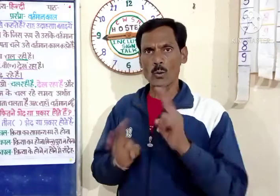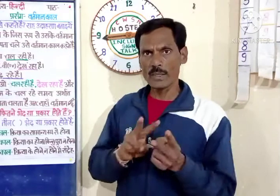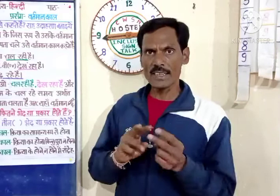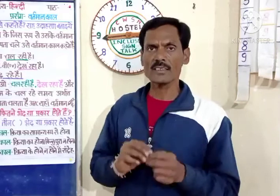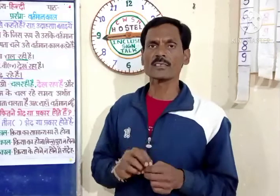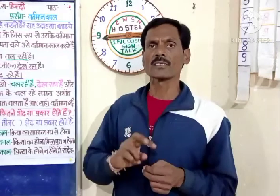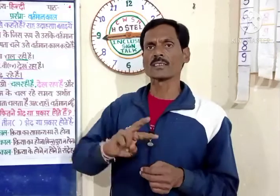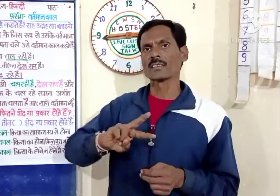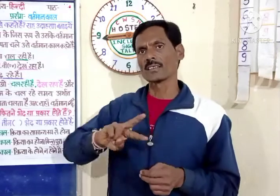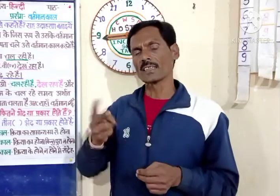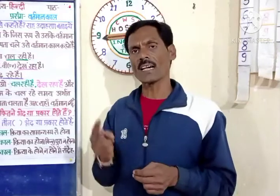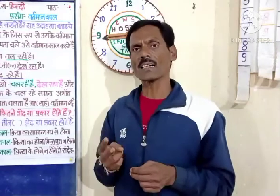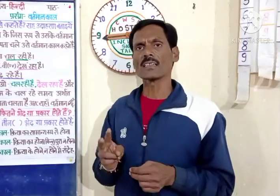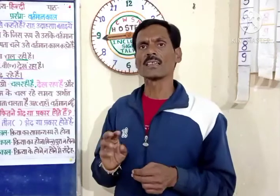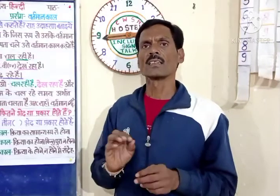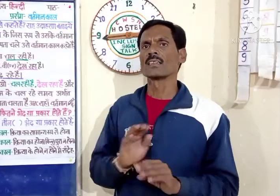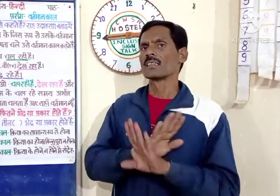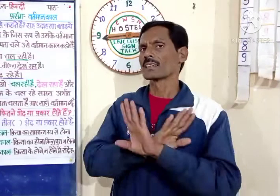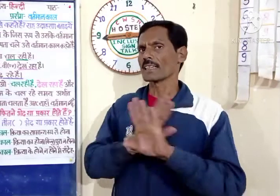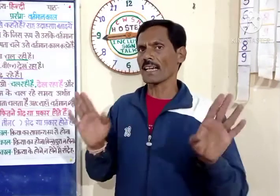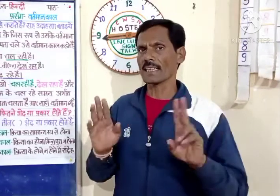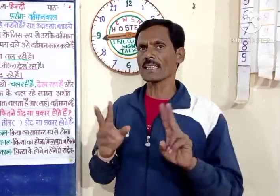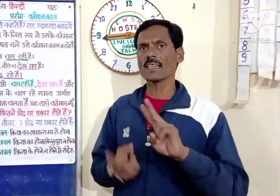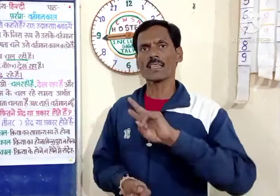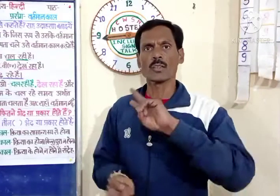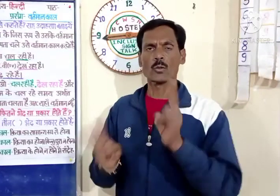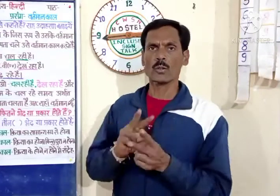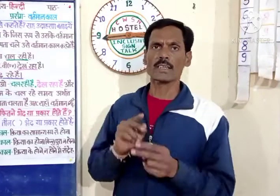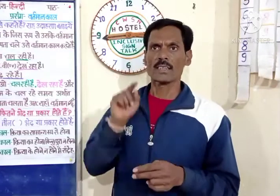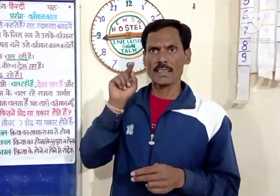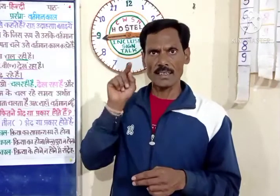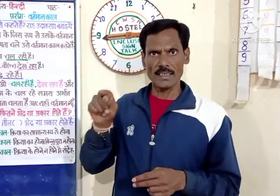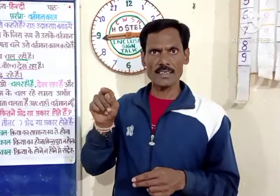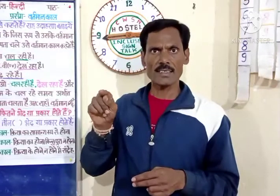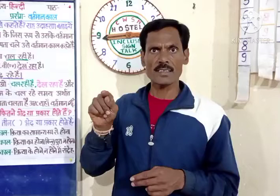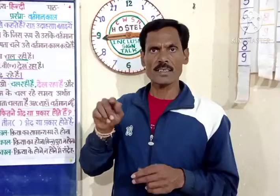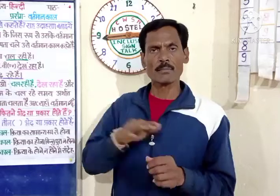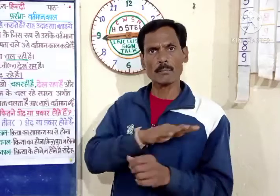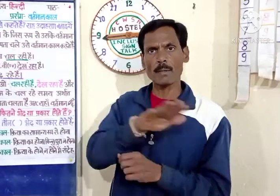होगी या नहीं होगी, इस बारे